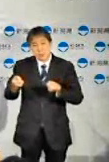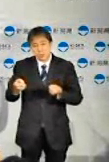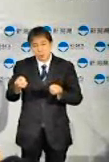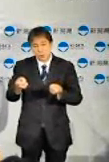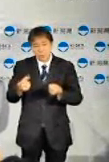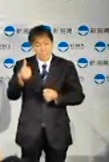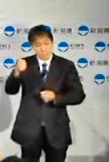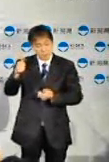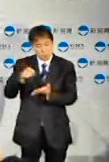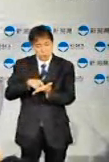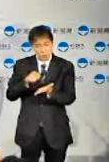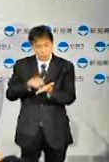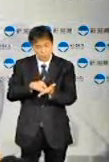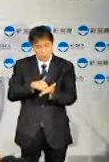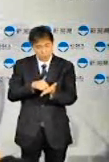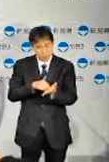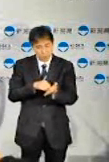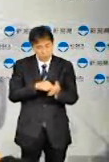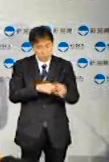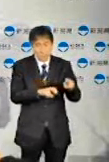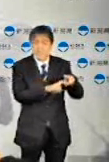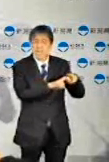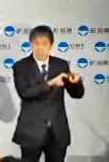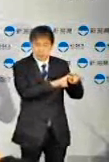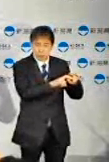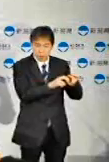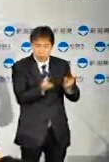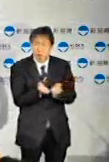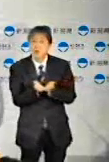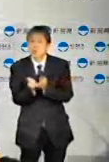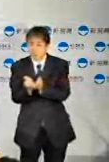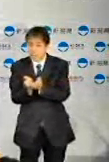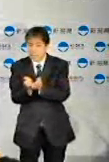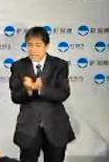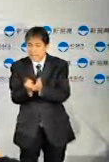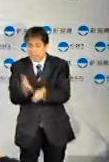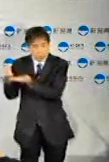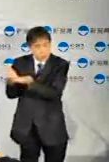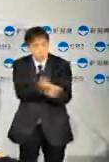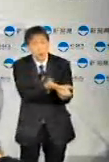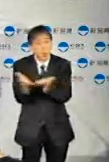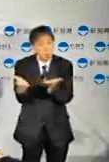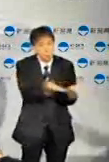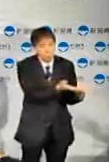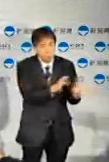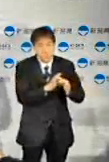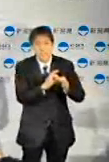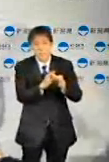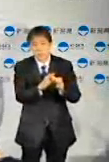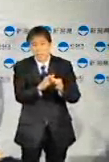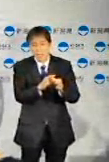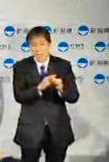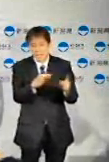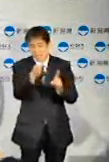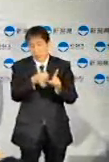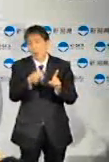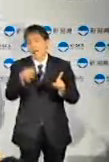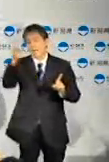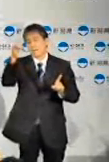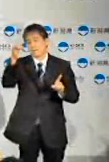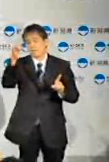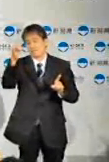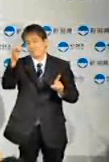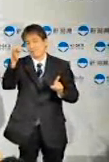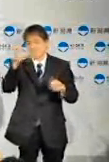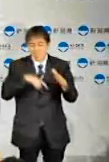観点から鉄道輸送あるいは海上輸送についてのこう評価が上がっていく部分はあり